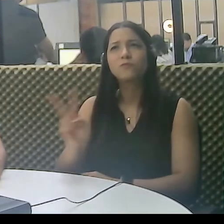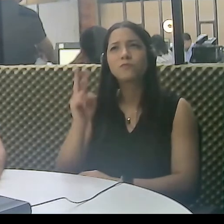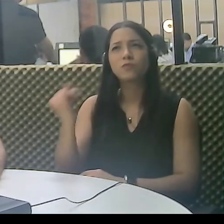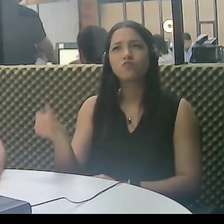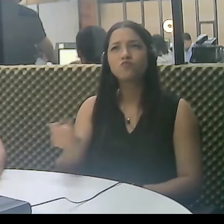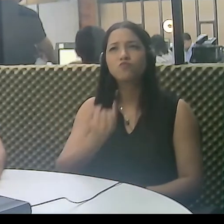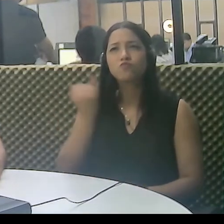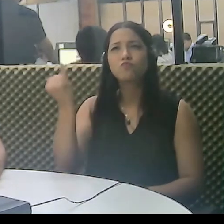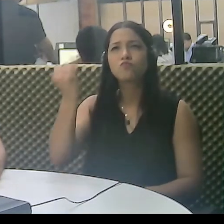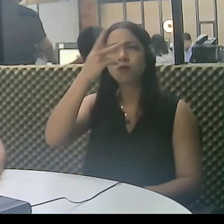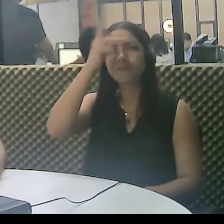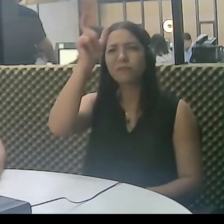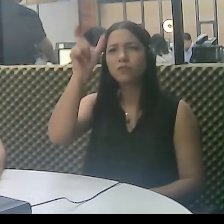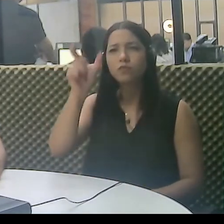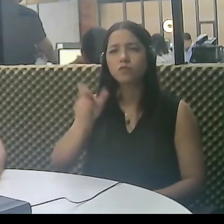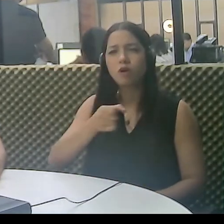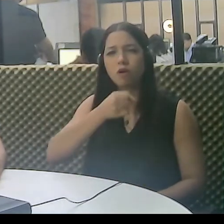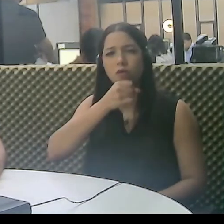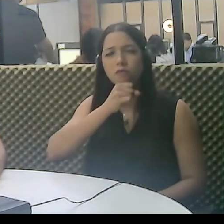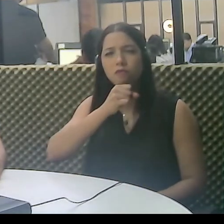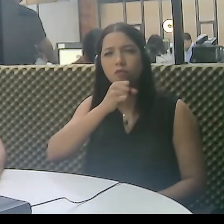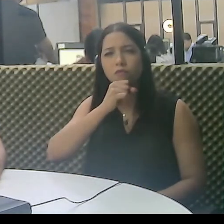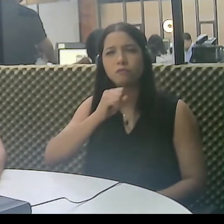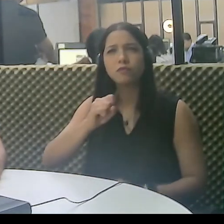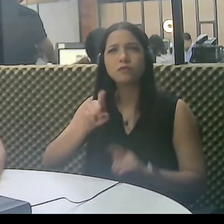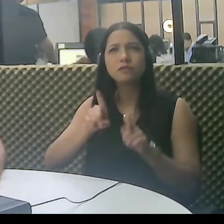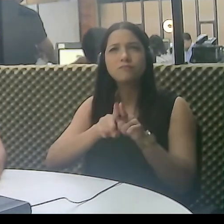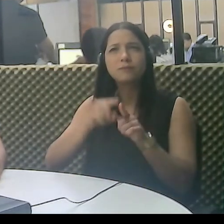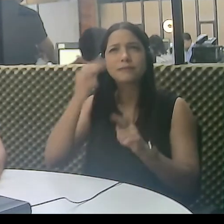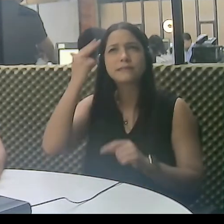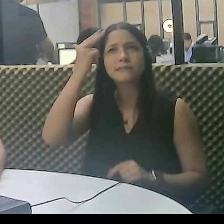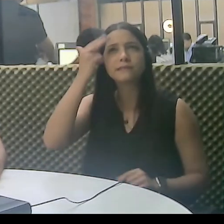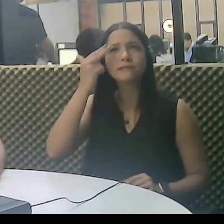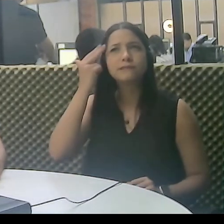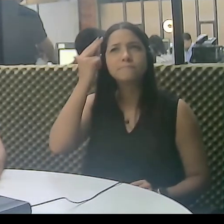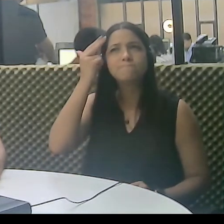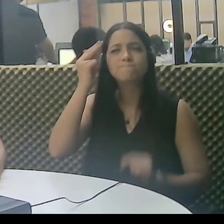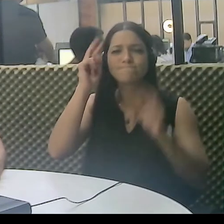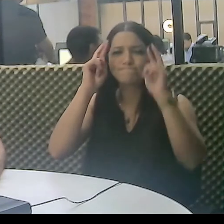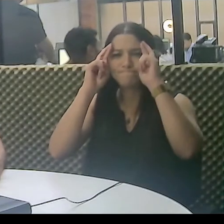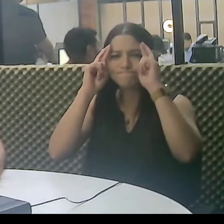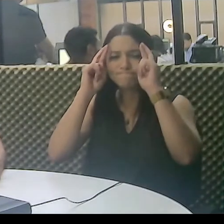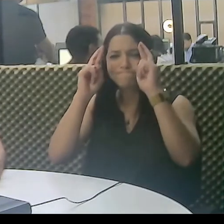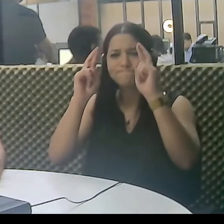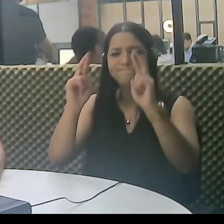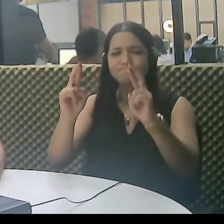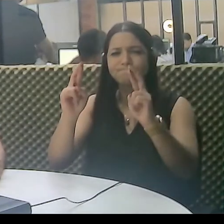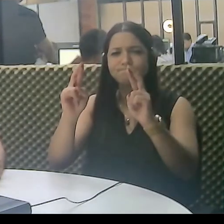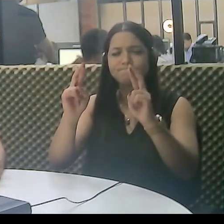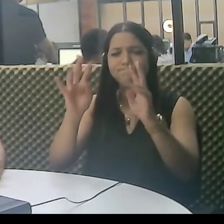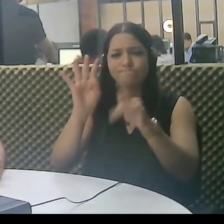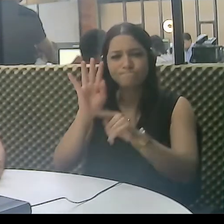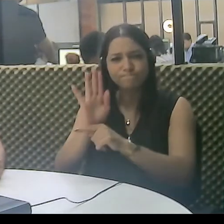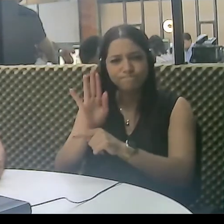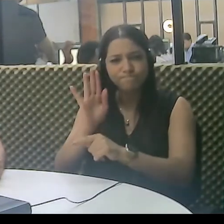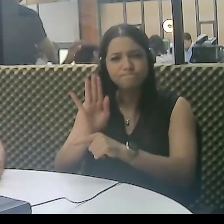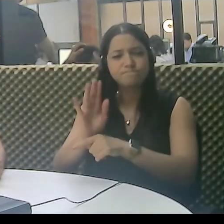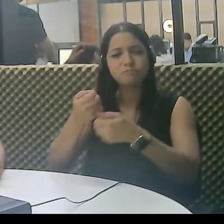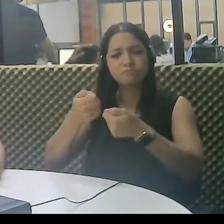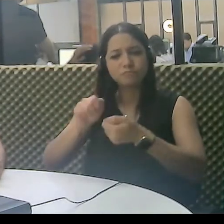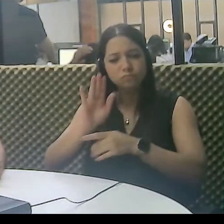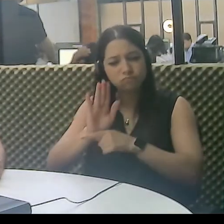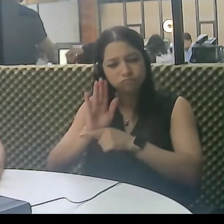valorizando o idoso, além de pensarmos, de respeitarmos, de atendermos as